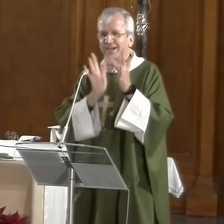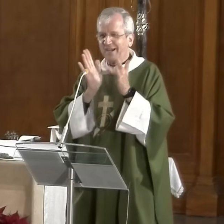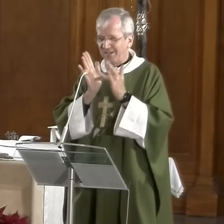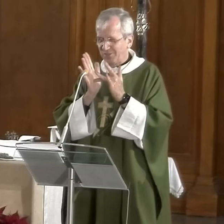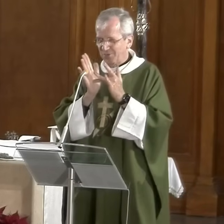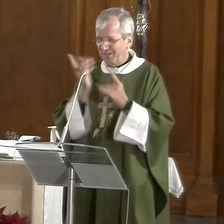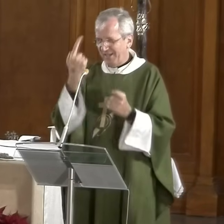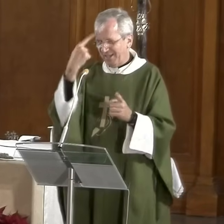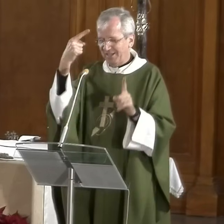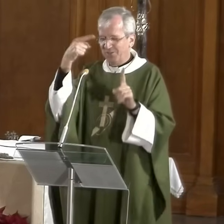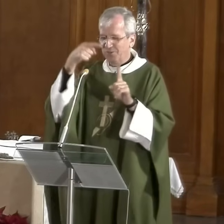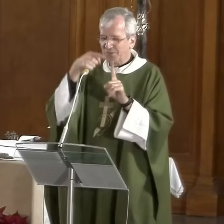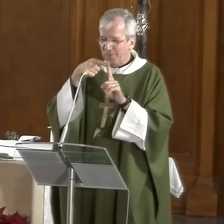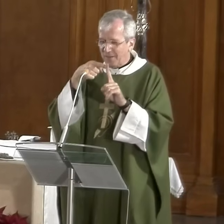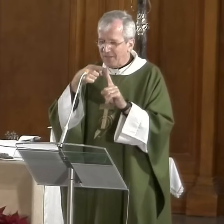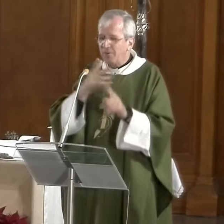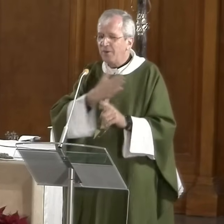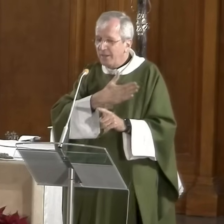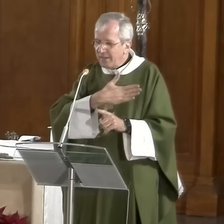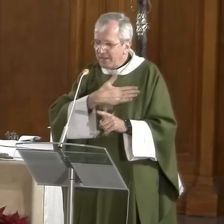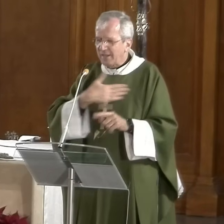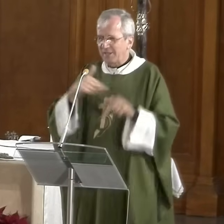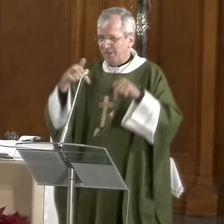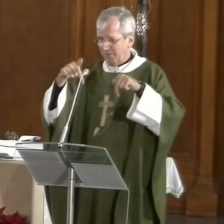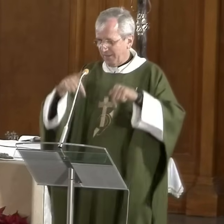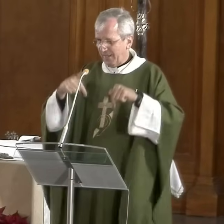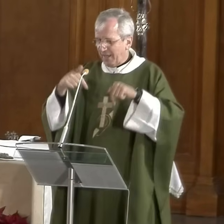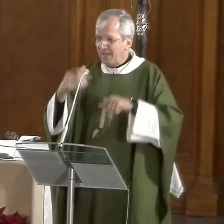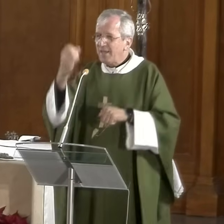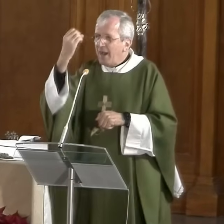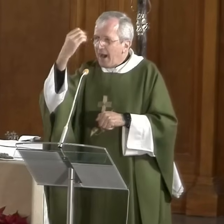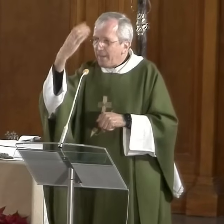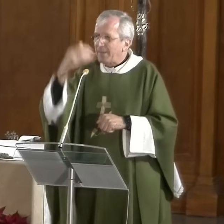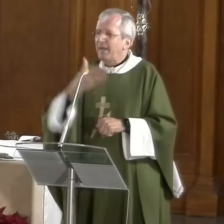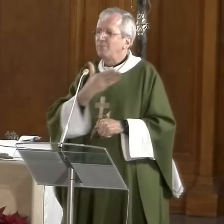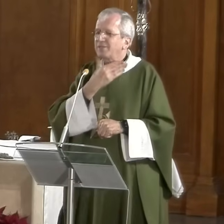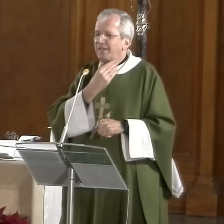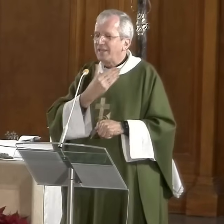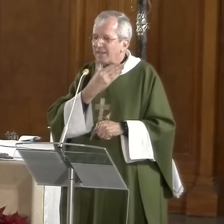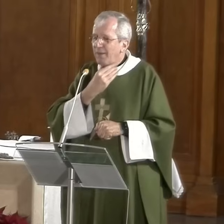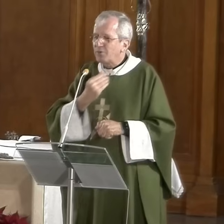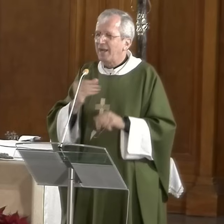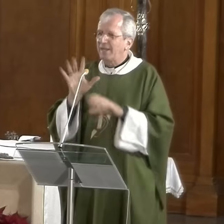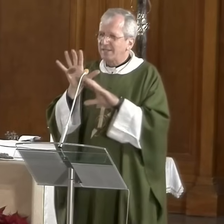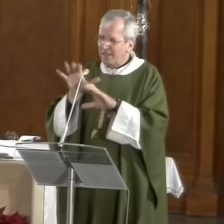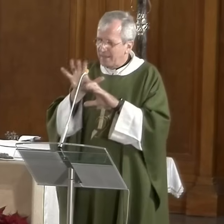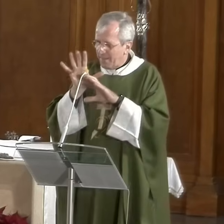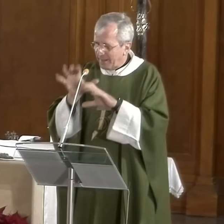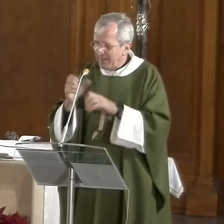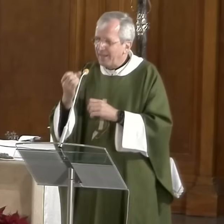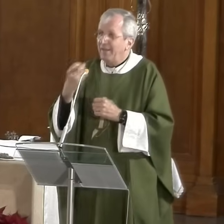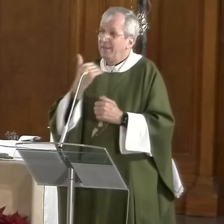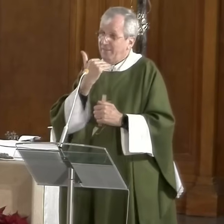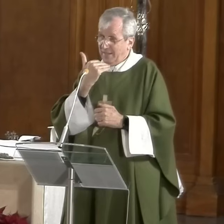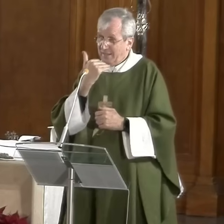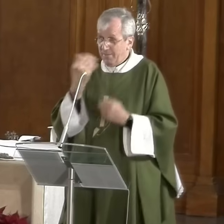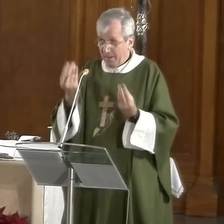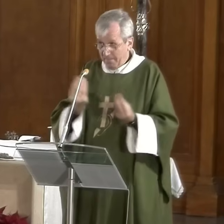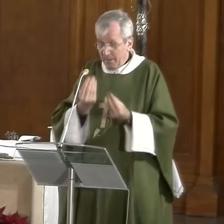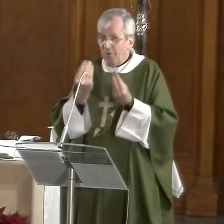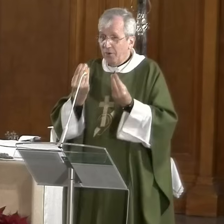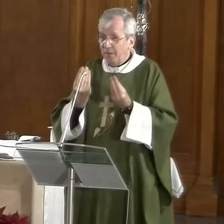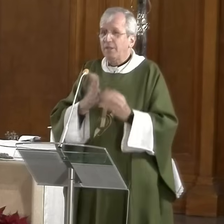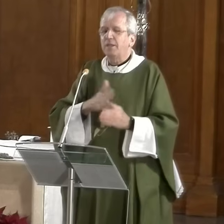cerca a Jesús. Este es nuestro objetivo y el deseo de que aquí aprendamos, que tengamos ganas de aprender, de